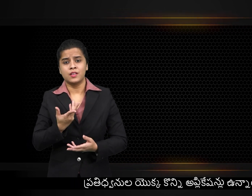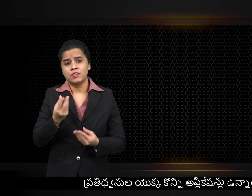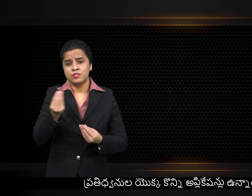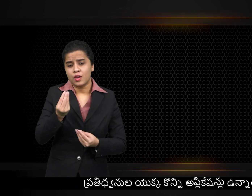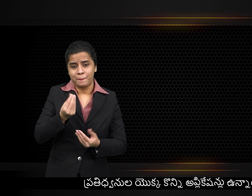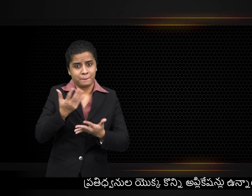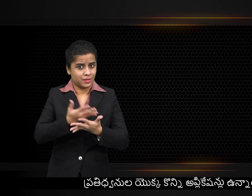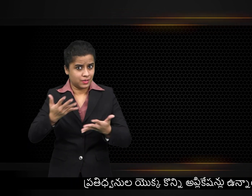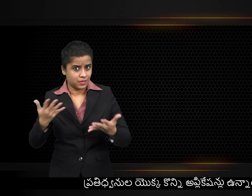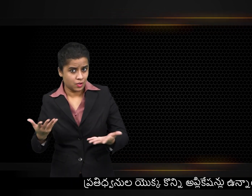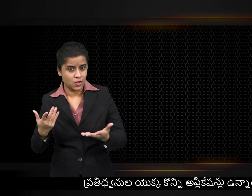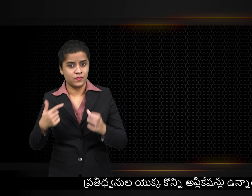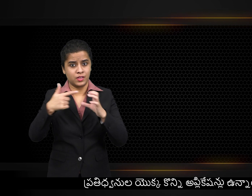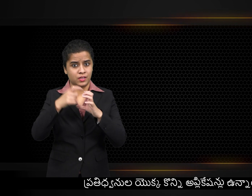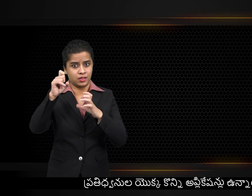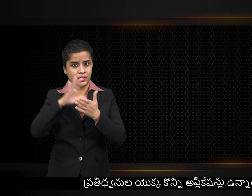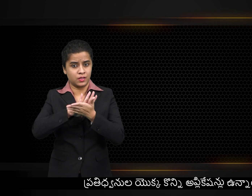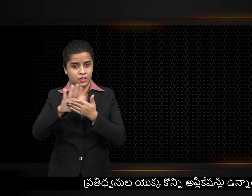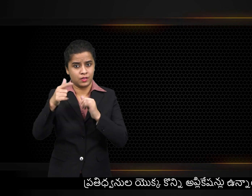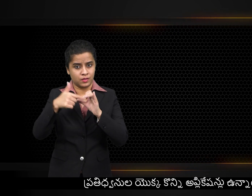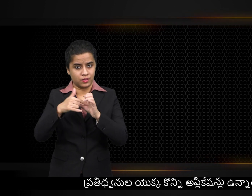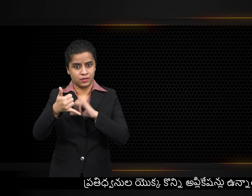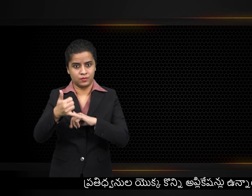ప్రతిధ్వనుల యొక్క కొన్ని అప్లికేషన్లు ఉన్నాయి.